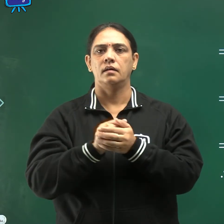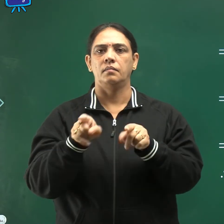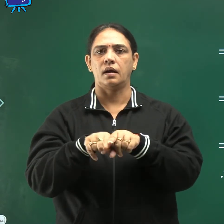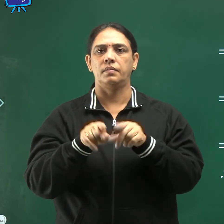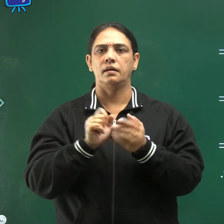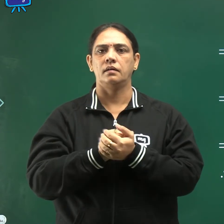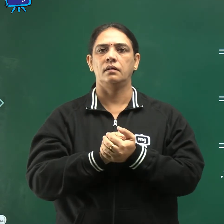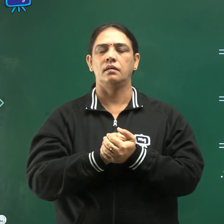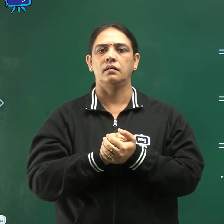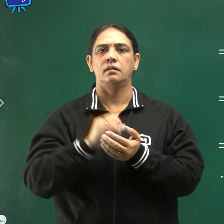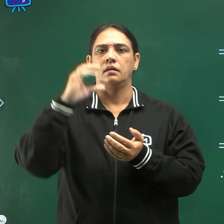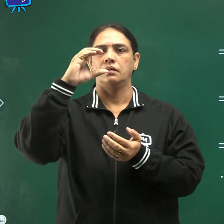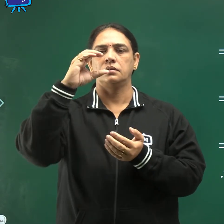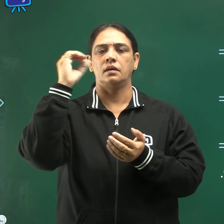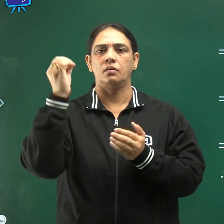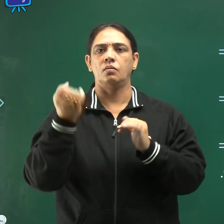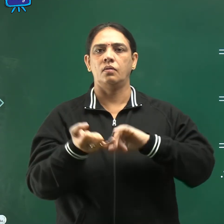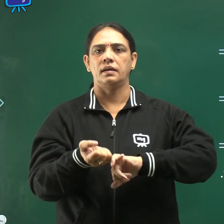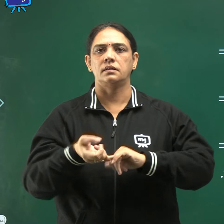बराबर कॉस स्क्वायर